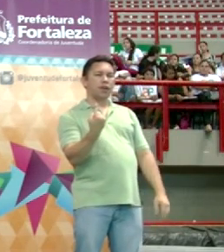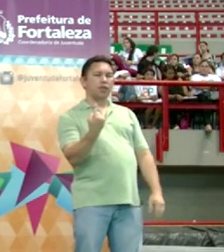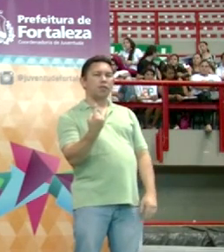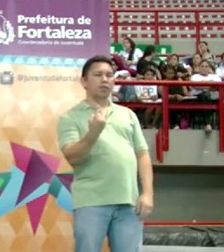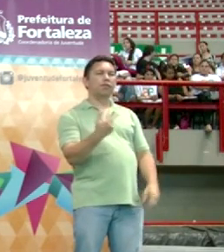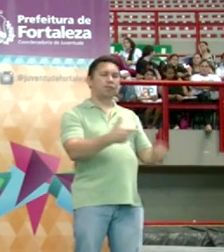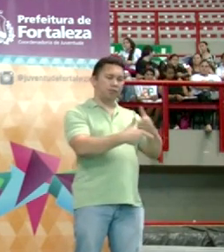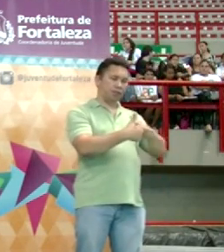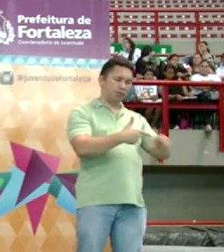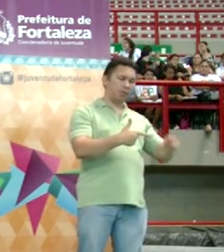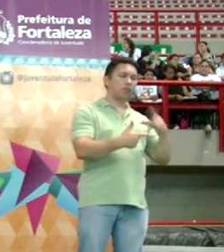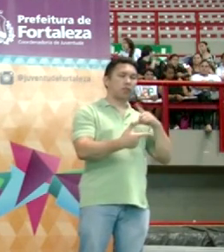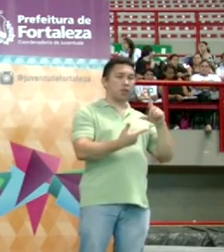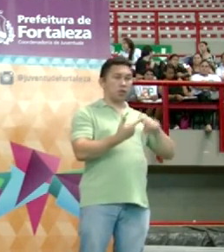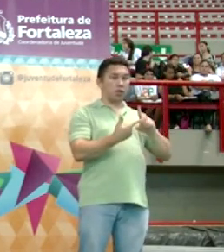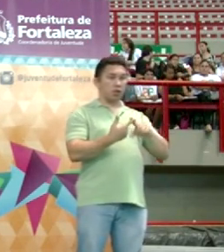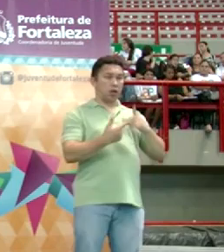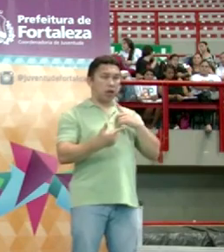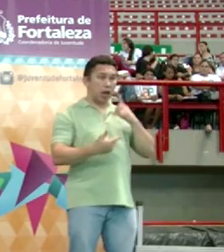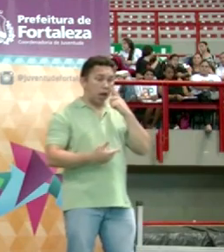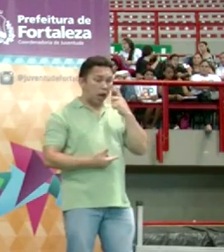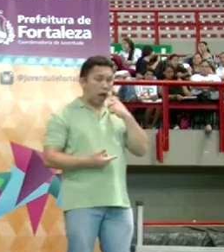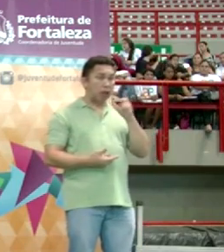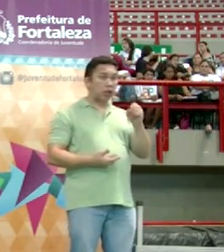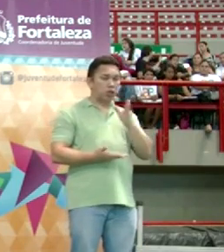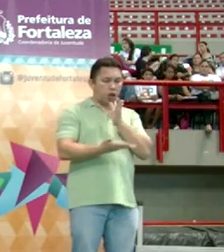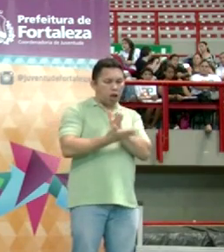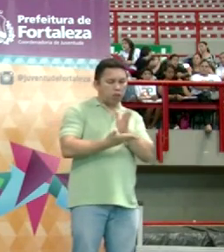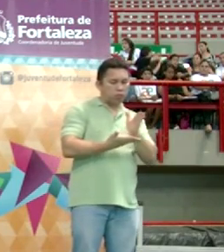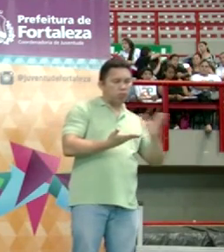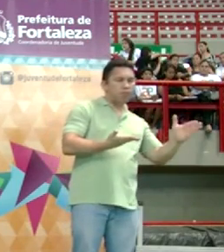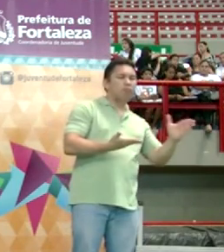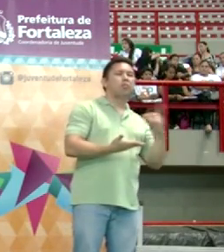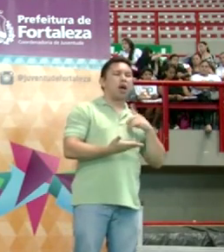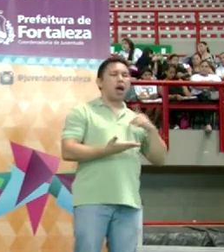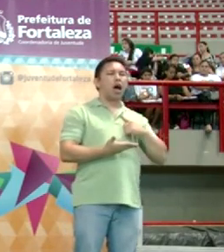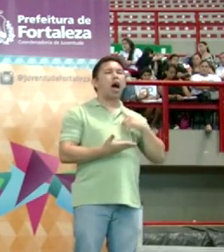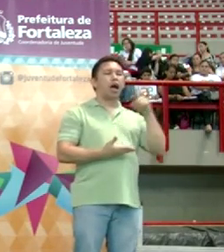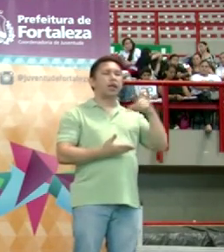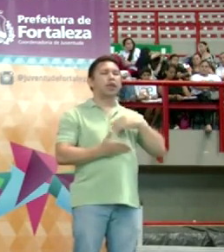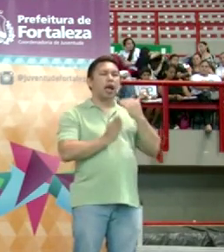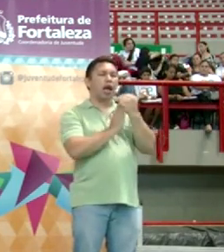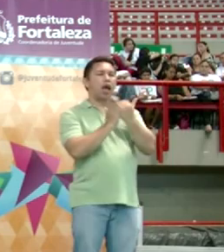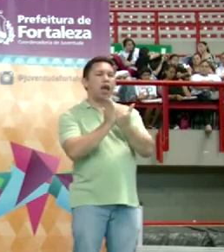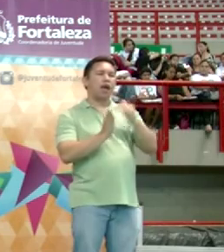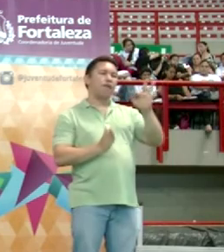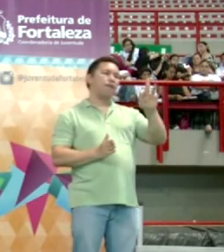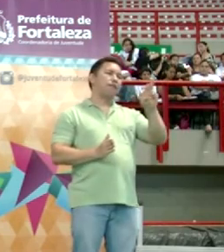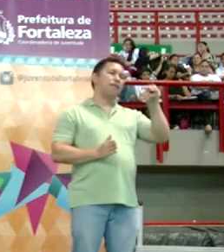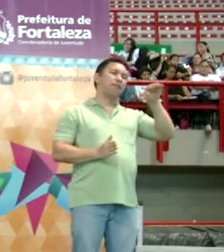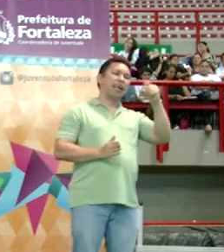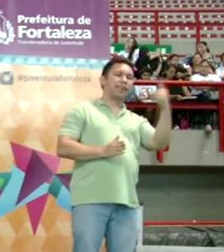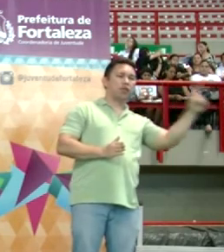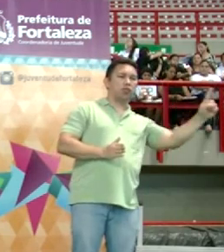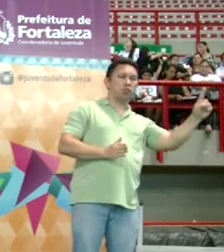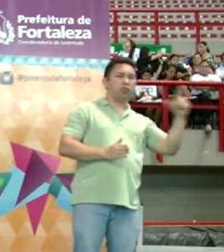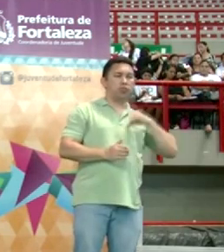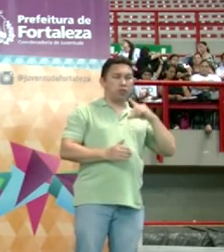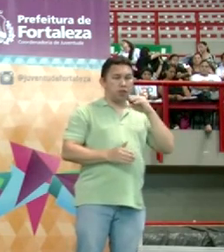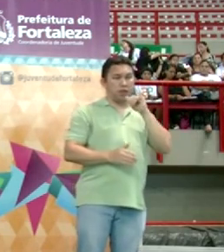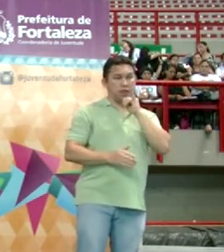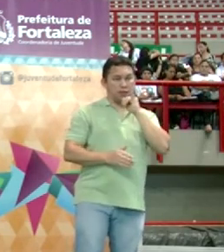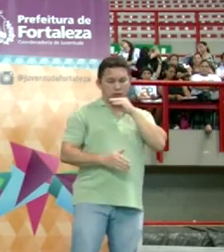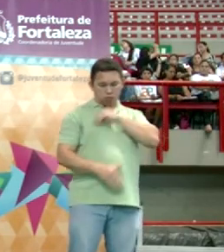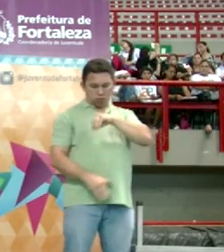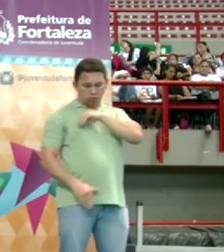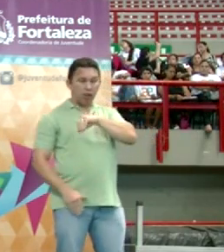se eu quero cortar em partes, aí eu vou fracionar, tá certo? Então presta atenção agora, ó. Eu tenho o meu salário. Enquanto eu